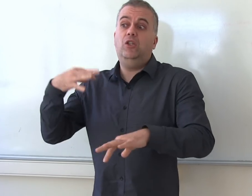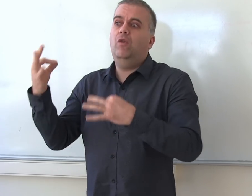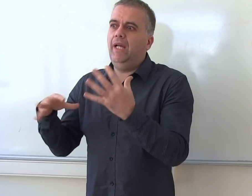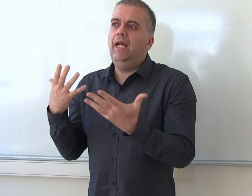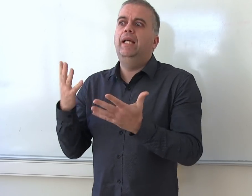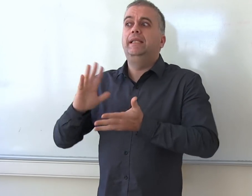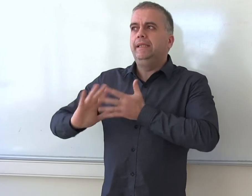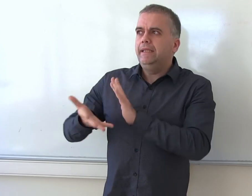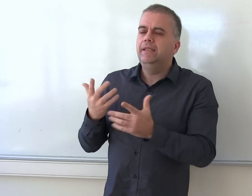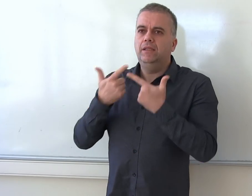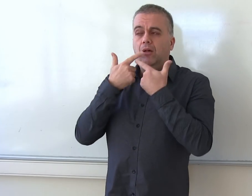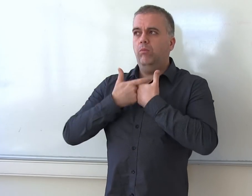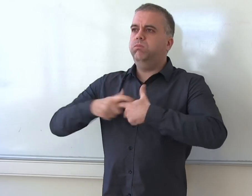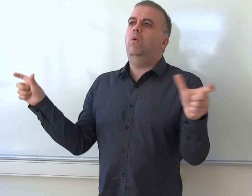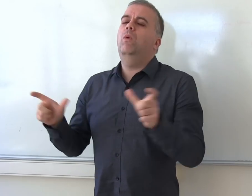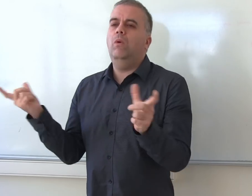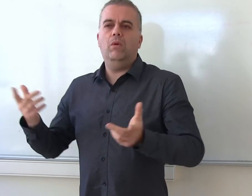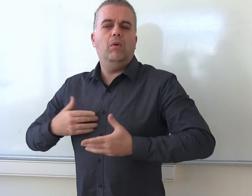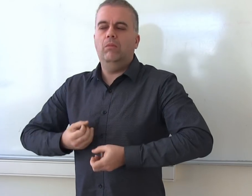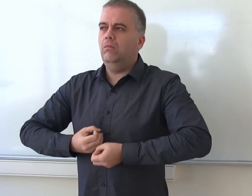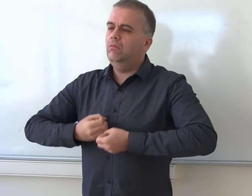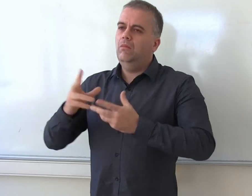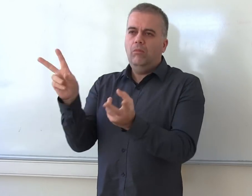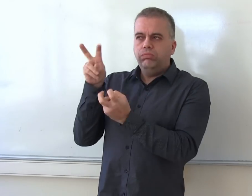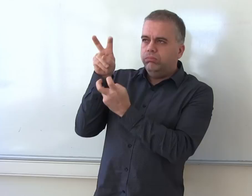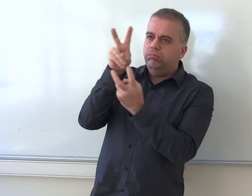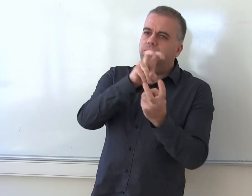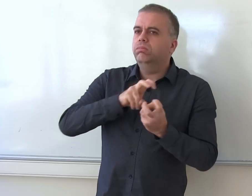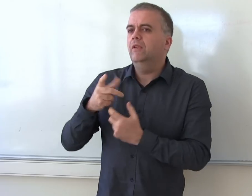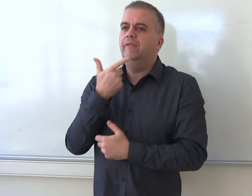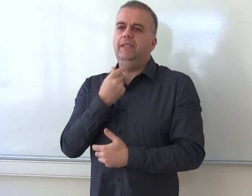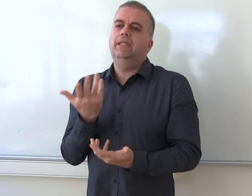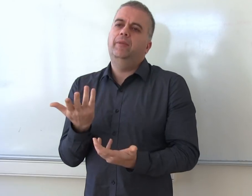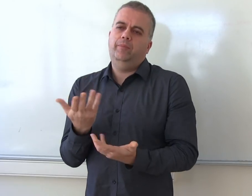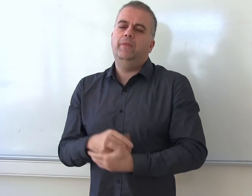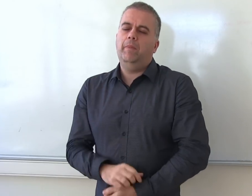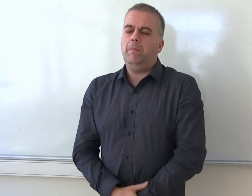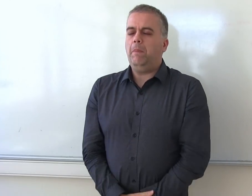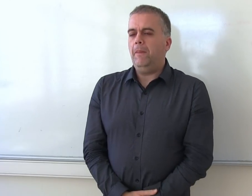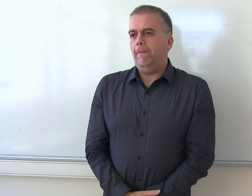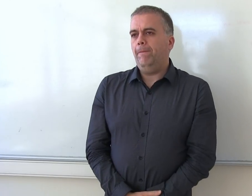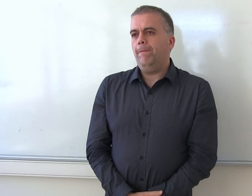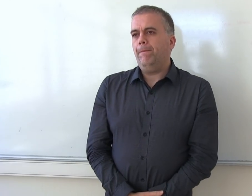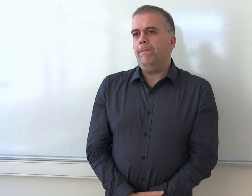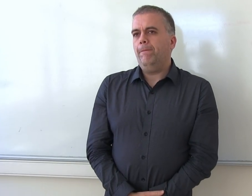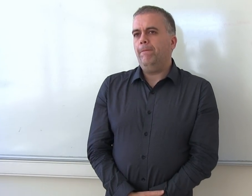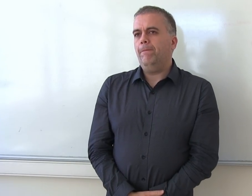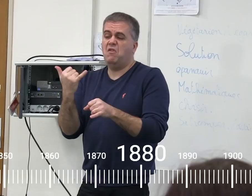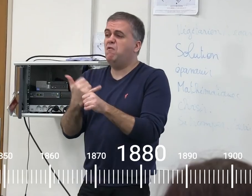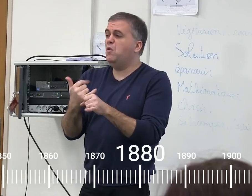Ensuite, nous avons découvert la langue des signes. Et ça a été incroyable pour nous, car nous avions l'opportunité de tout comprendre. C'est